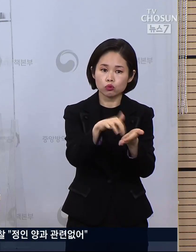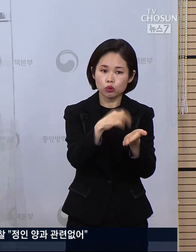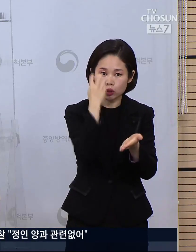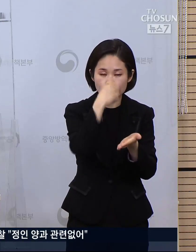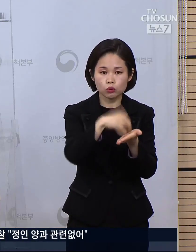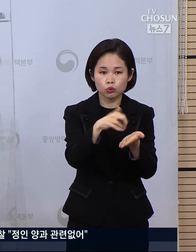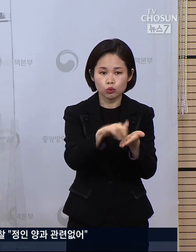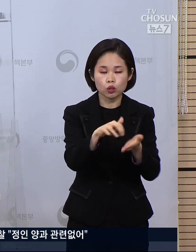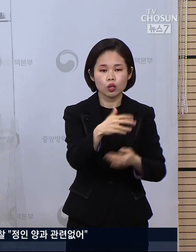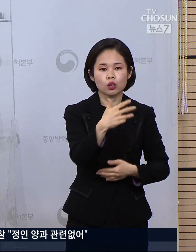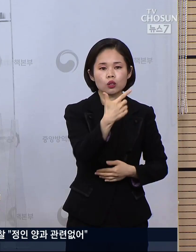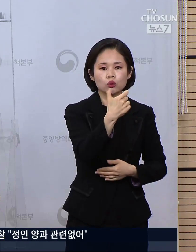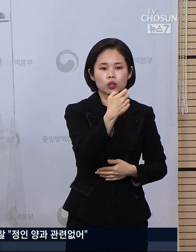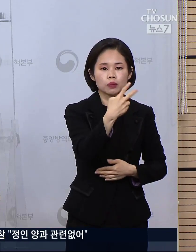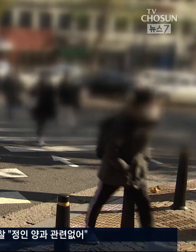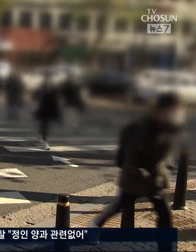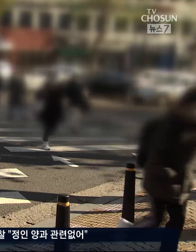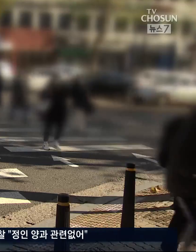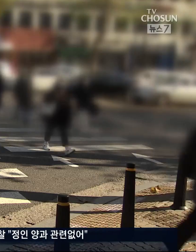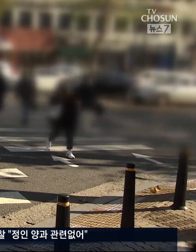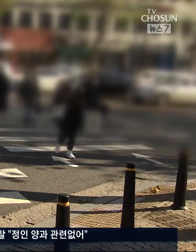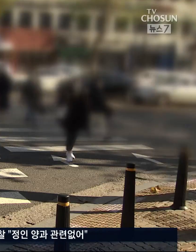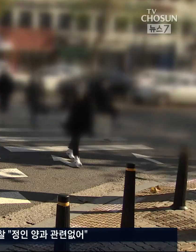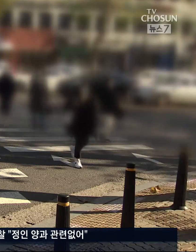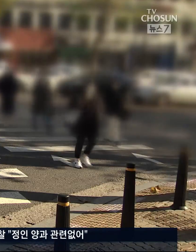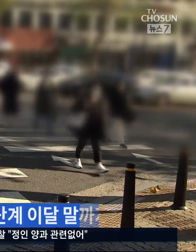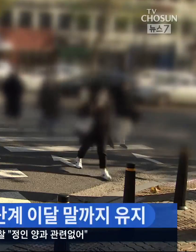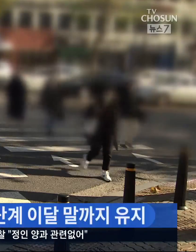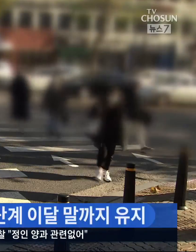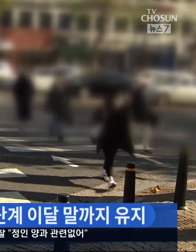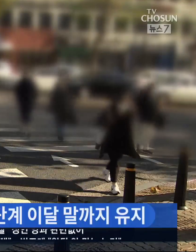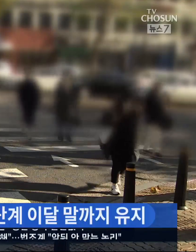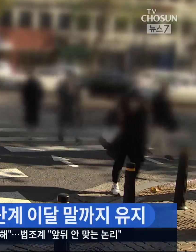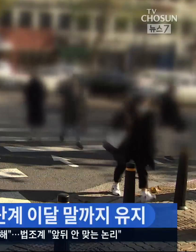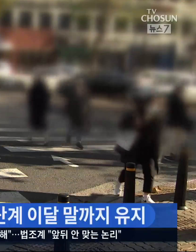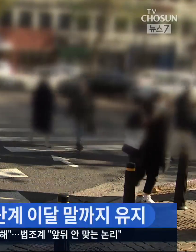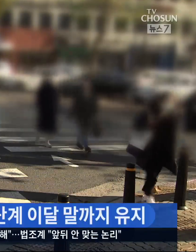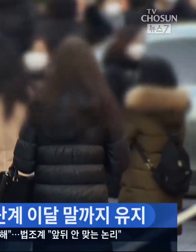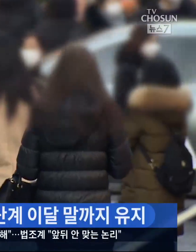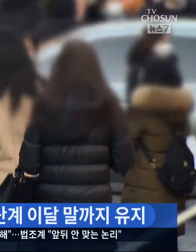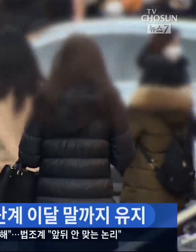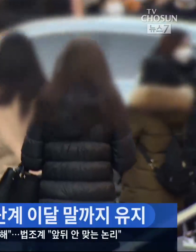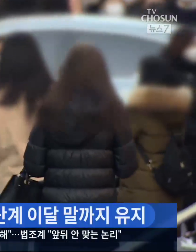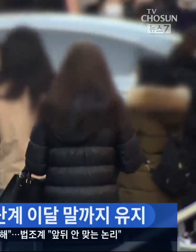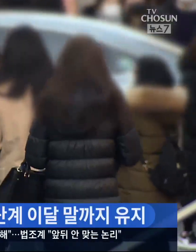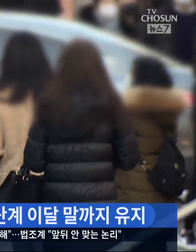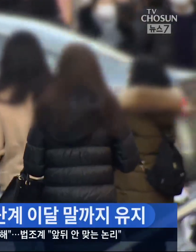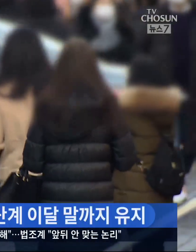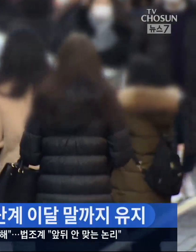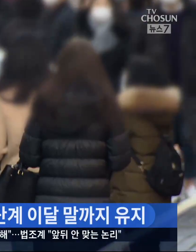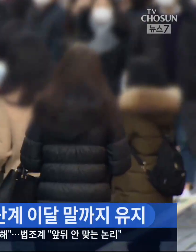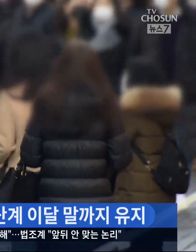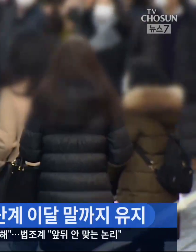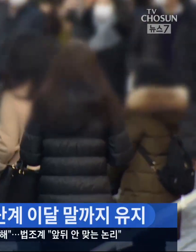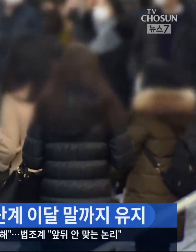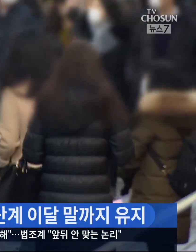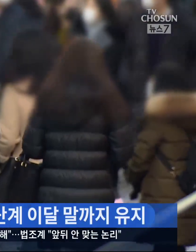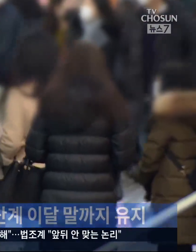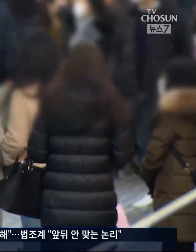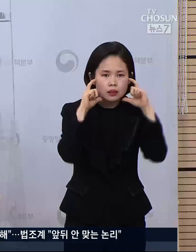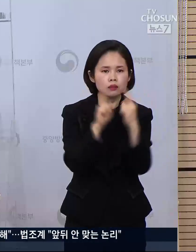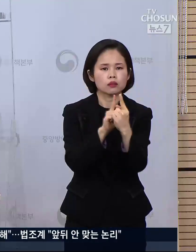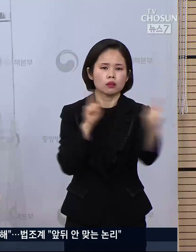재확산 위험이 있다고 판단한 겁니다. 이에 따라 수도권 2.5단계, 비수도권 2단계는 이달 말까지